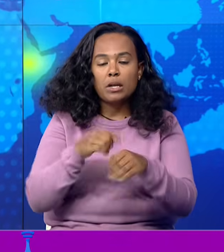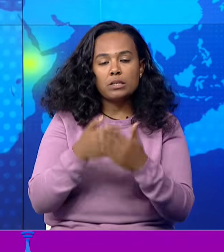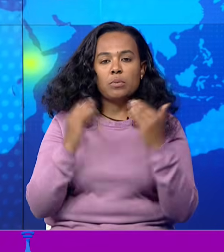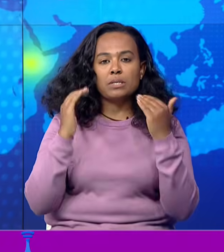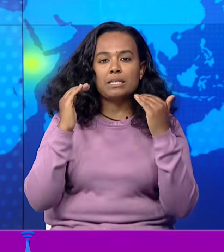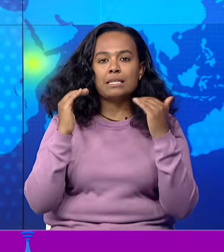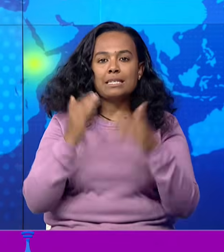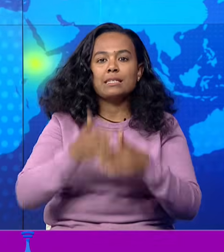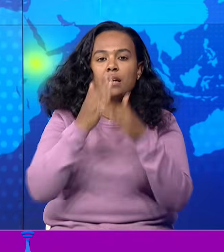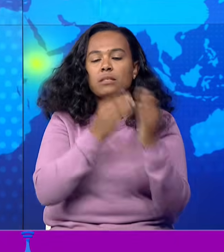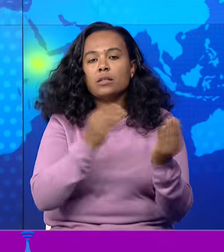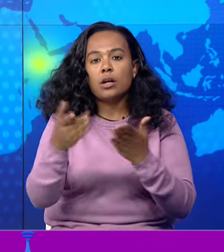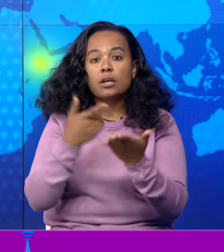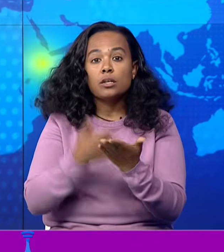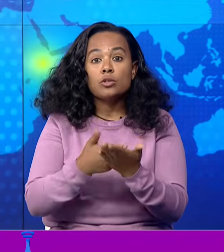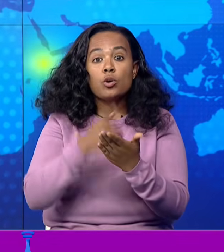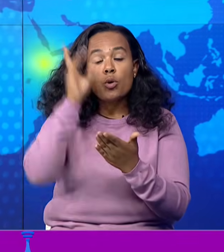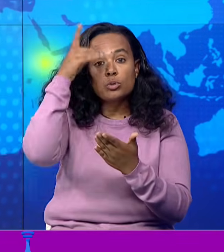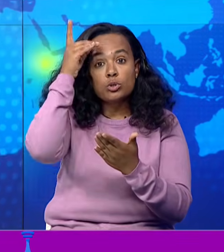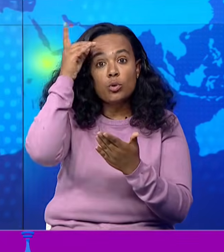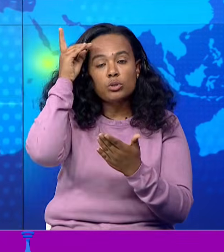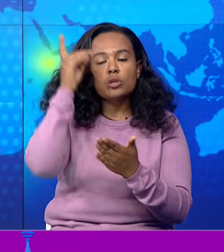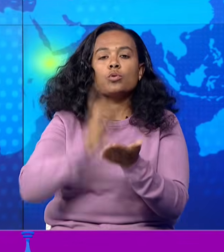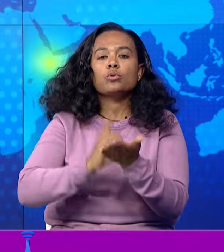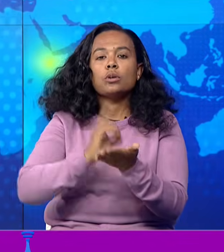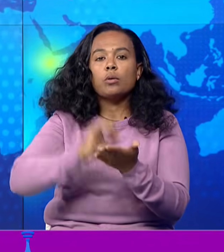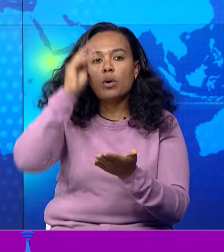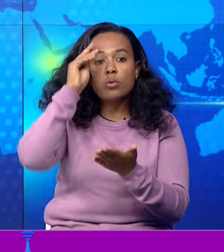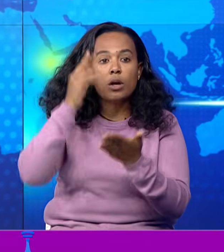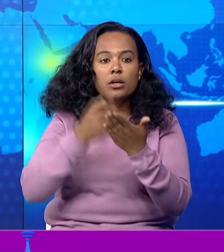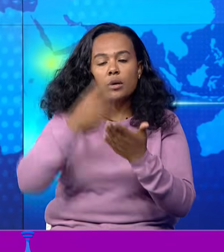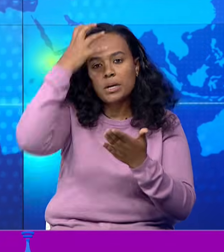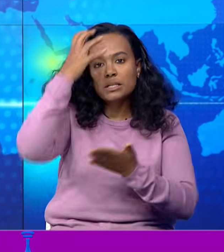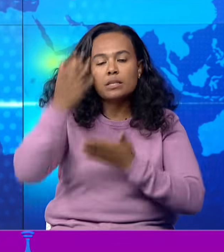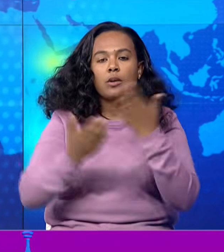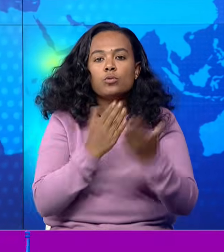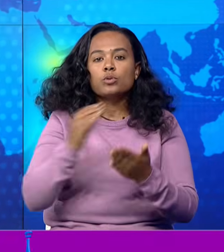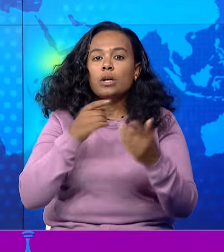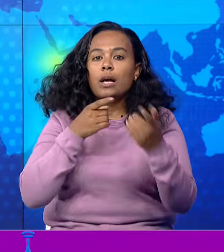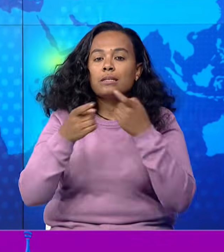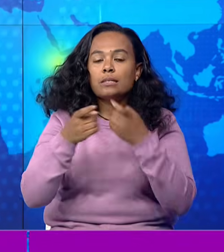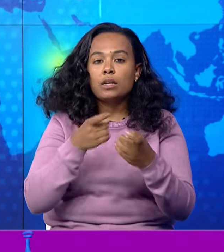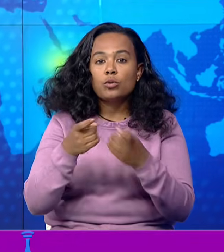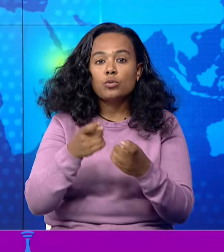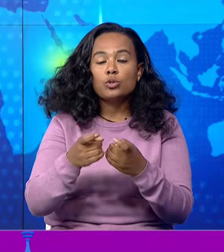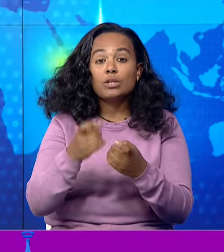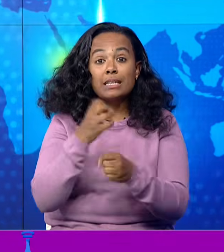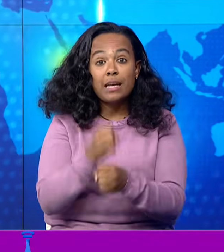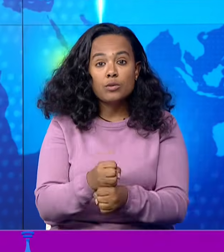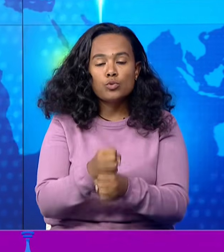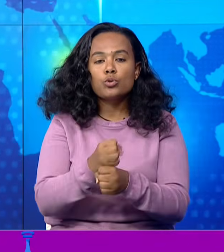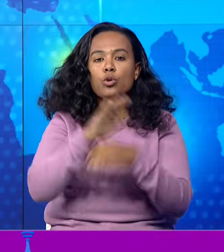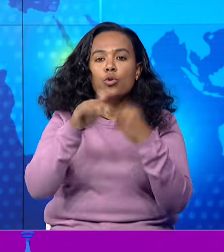ይሰጣሉ። የሲቪል ሰርቪስ ኮሚሽን ኮሚሽነር ዶክተር መኩሪያ ኃይሌ የመንግስት አገልግሎቶችና አስተዳደር ሪፎርሞች የተነደፉት